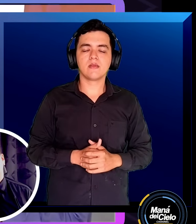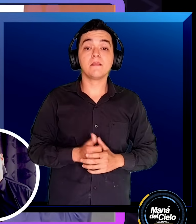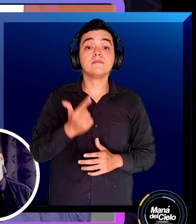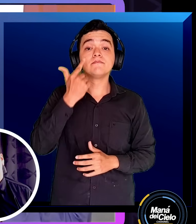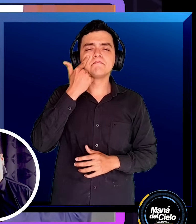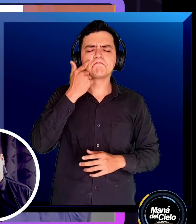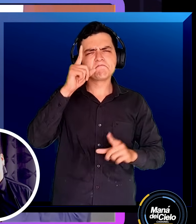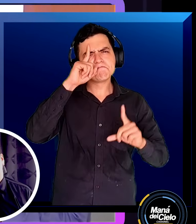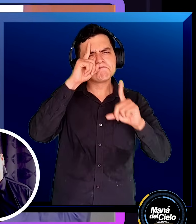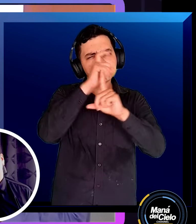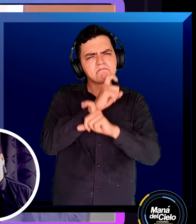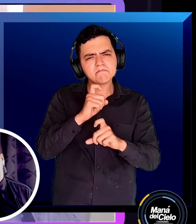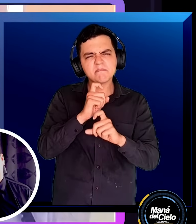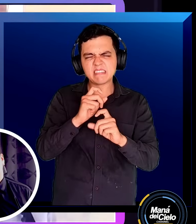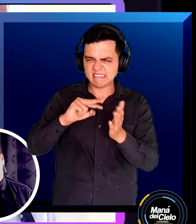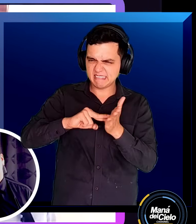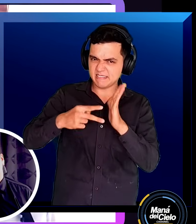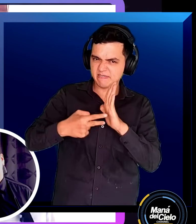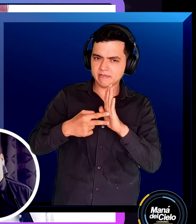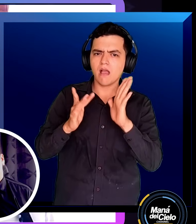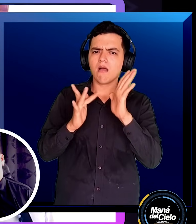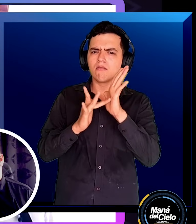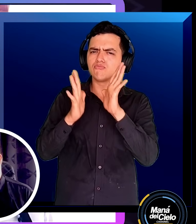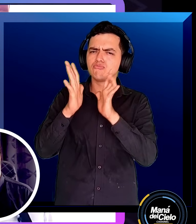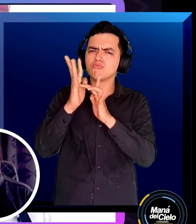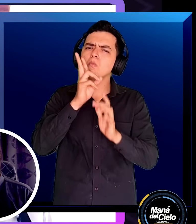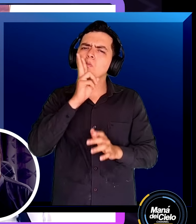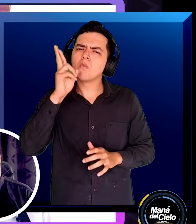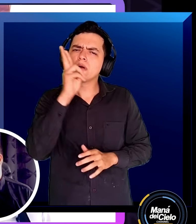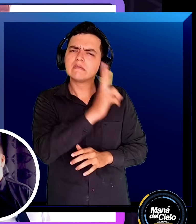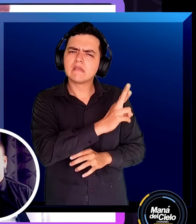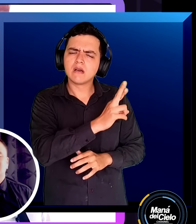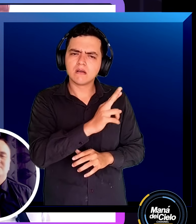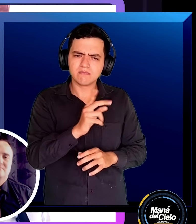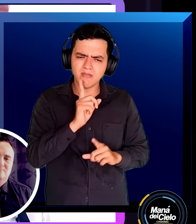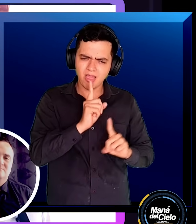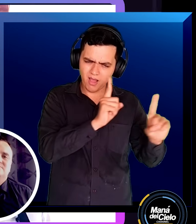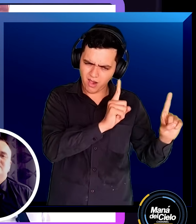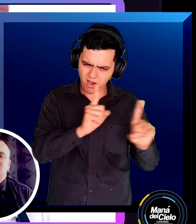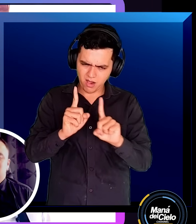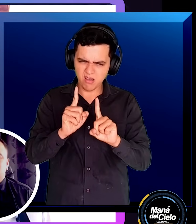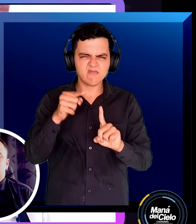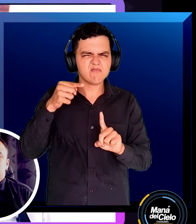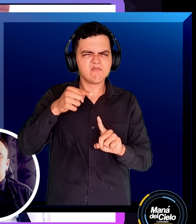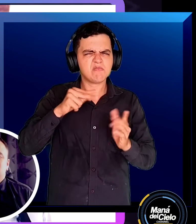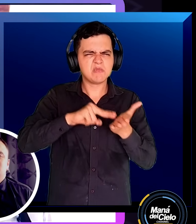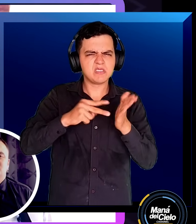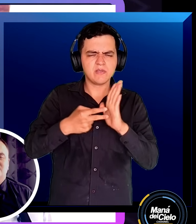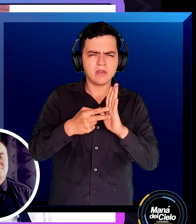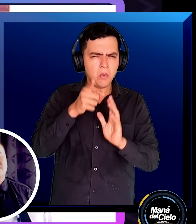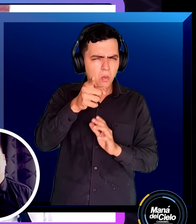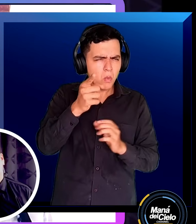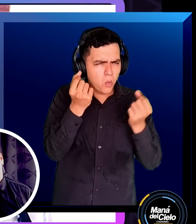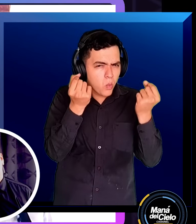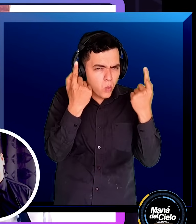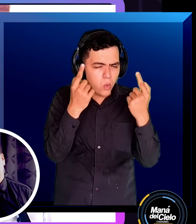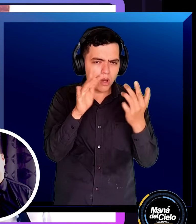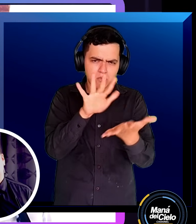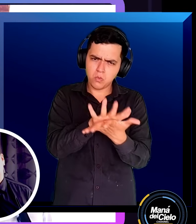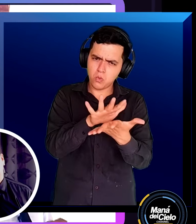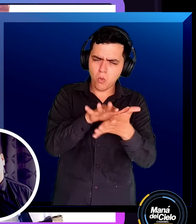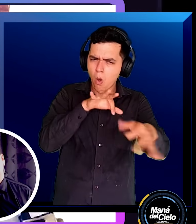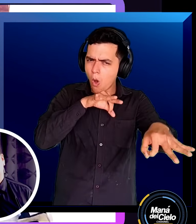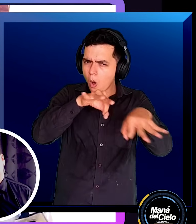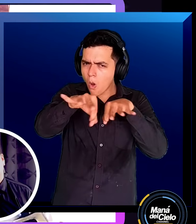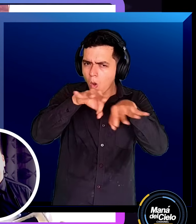caer en la religiosidad, a caer en círculos viciosos de la repetición de la repetidera. Y el mismo Señor dijo: y